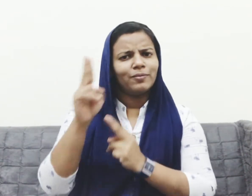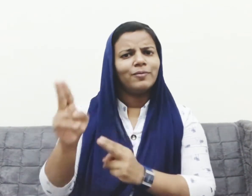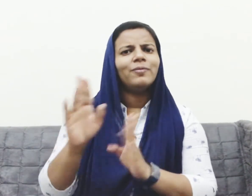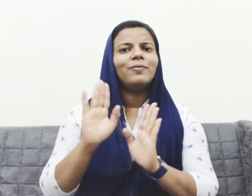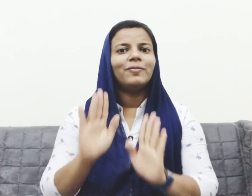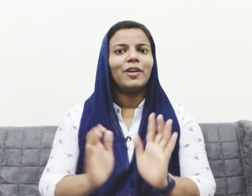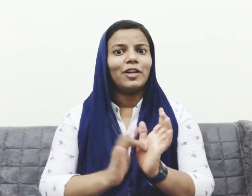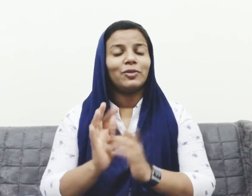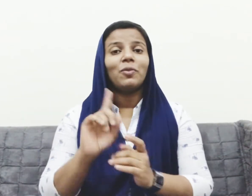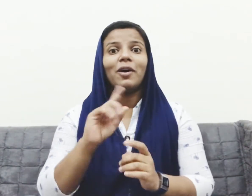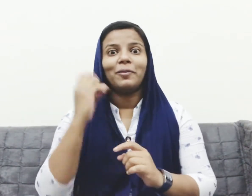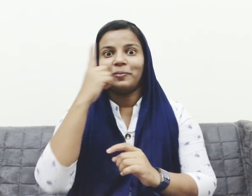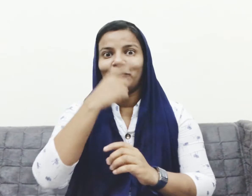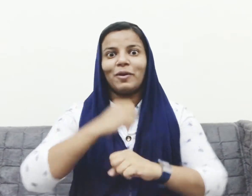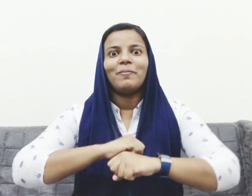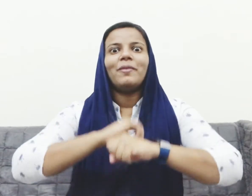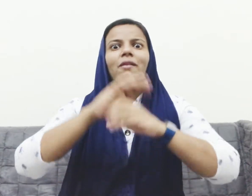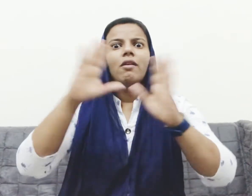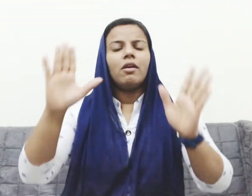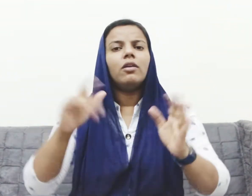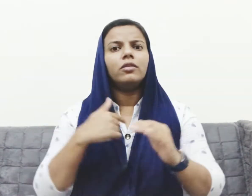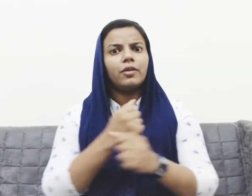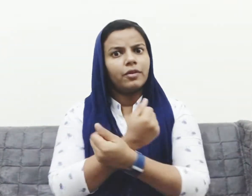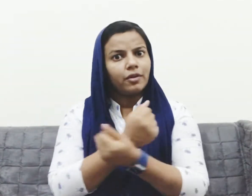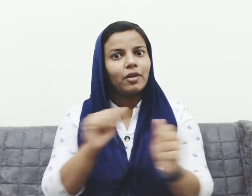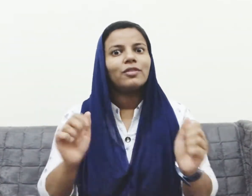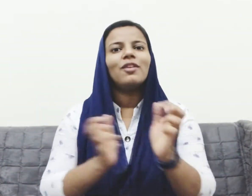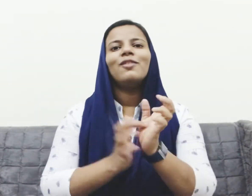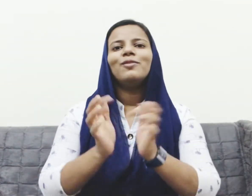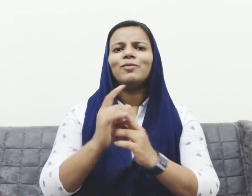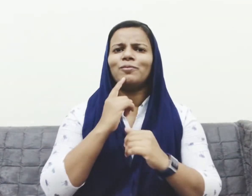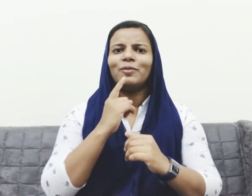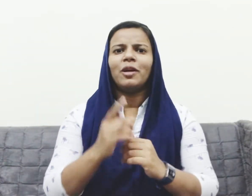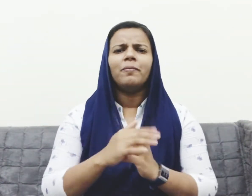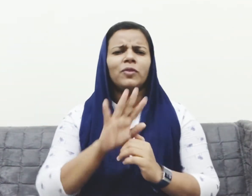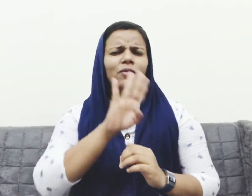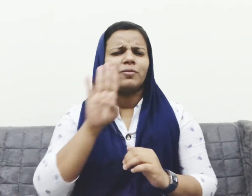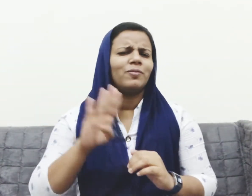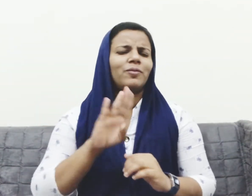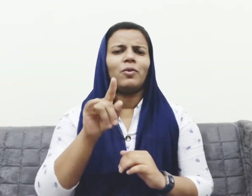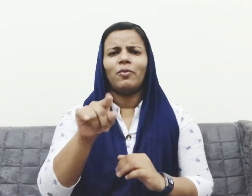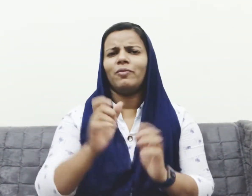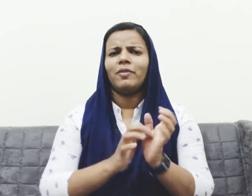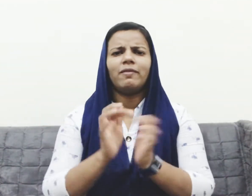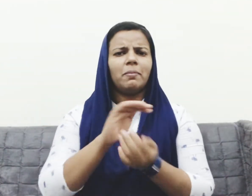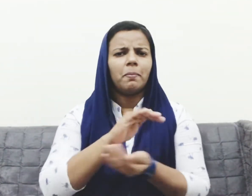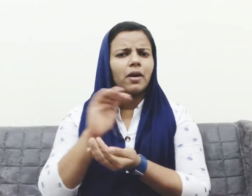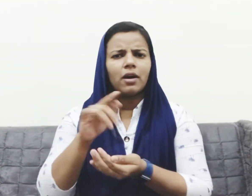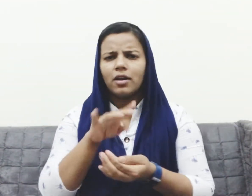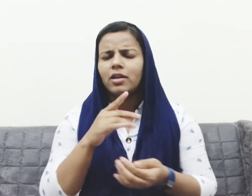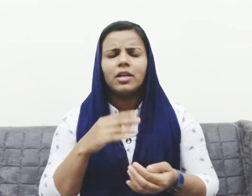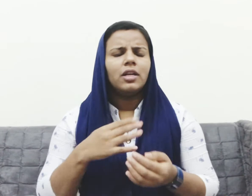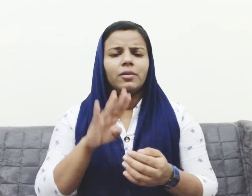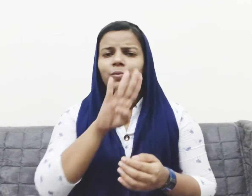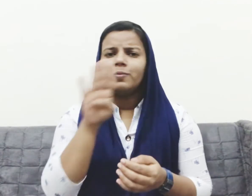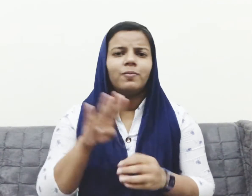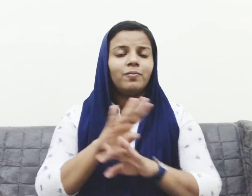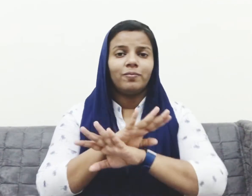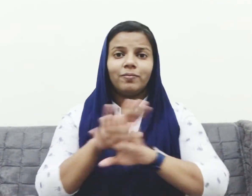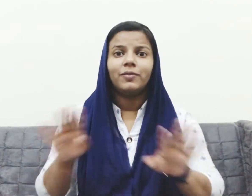എൻ്റെ മുഖപ്രകാശരക്ഷയും എൻ്റെ ദൈവമാകുന്നു. എന്നിങ്ങനെ ഞാൻ ഇനിയും അവനെ സ്തുതിക്കും. അപ്പോൾ ഒരു നിരാശയും ഒരു ദൈവവൈദ്യന്റെ ആവശ്യം ജീവിതത്തിൽ ആവശ്യമില്ല. നമ്മൾ എന്ത്